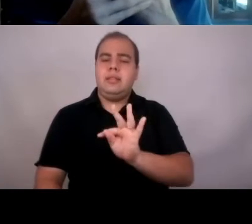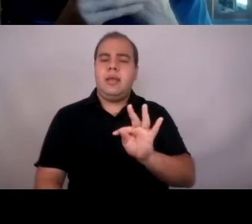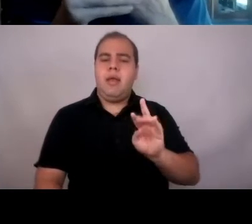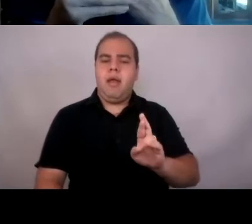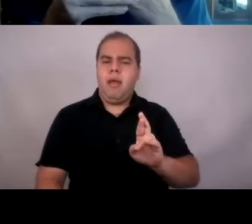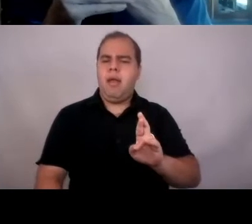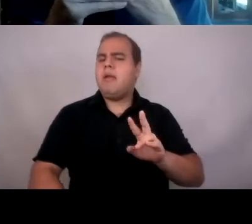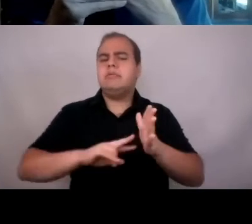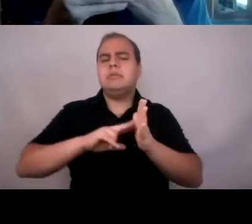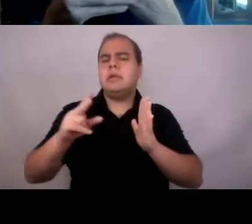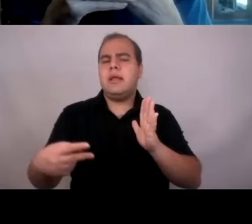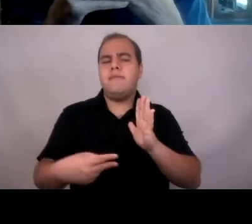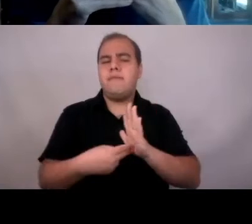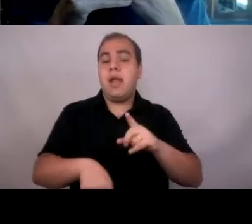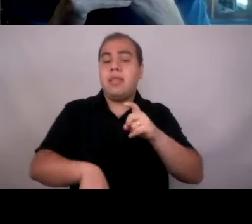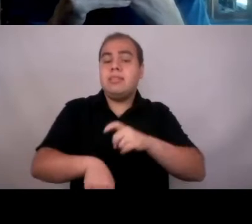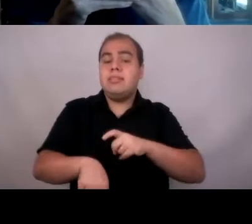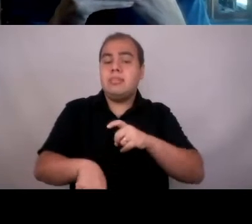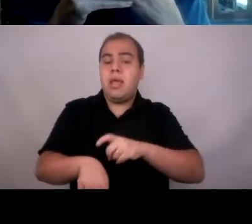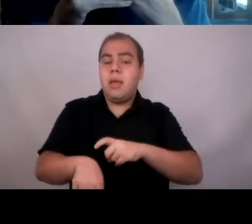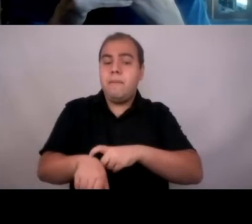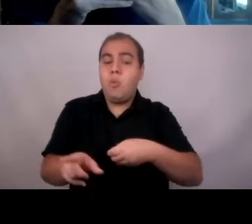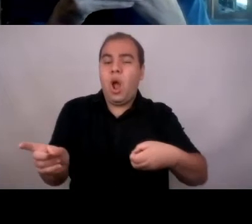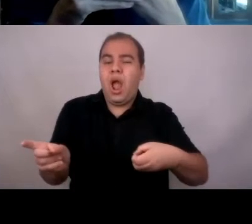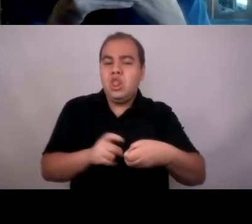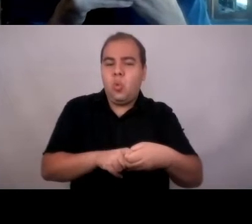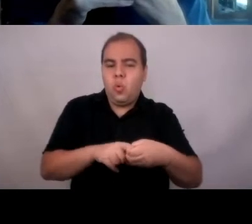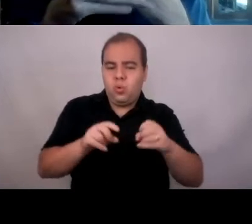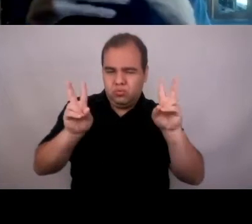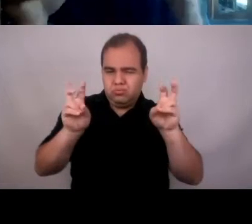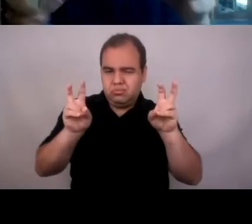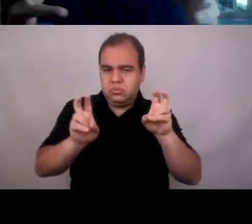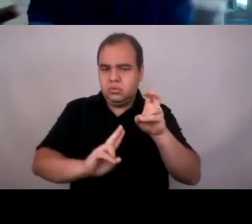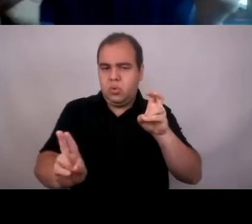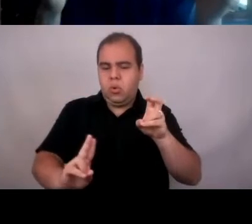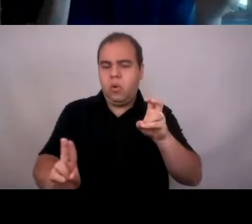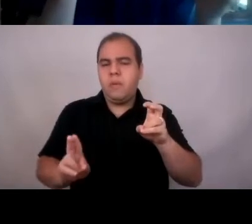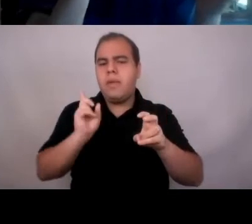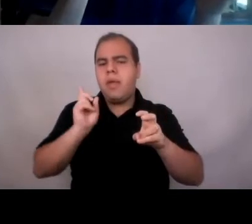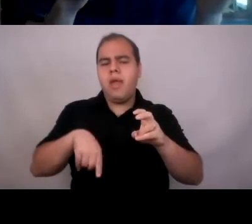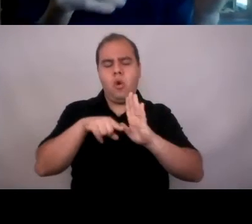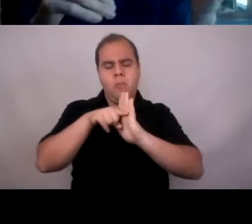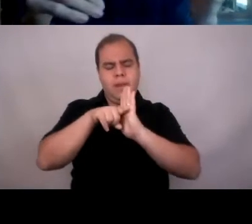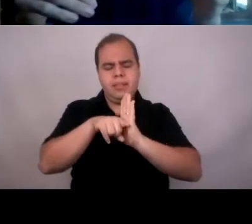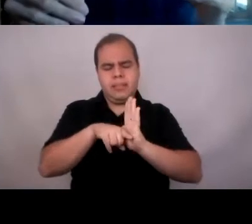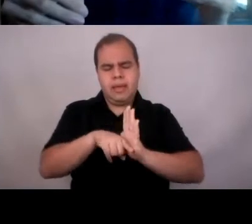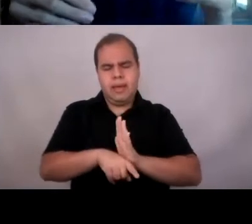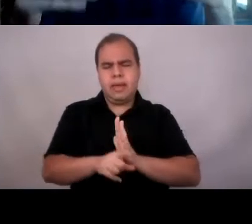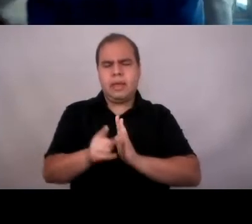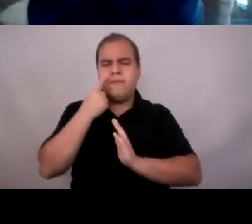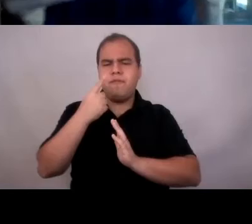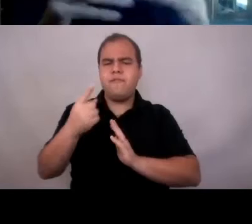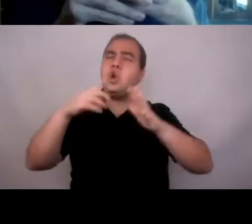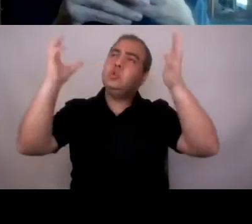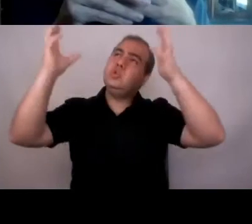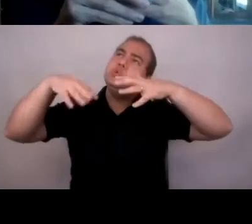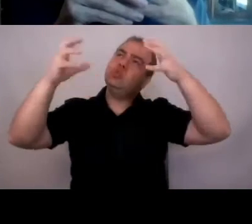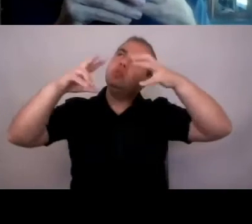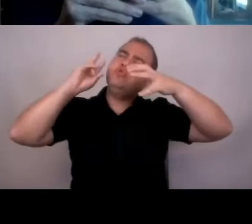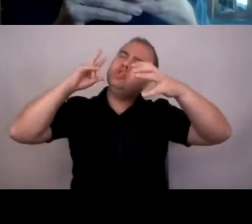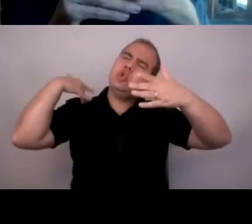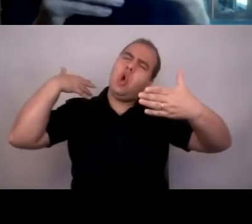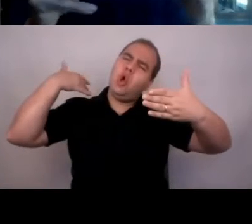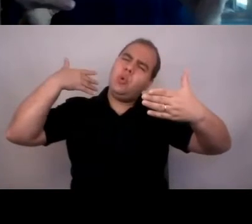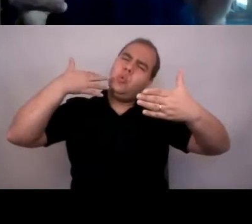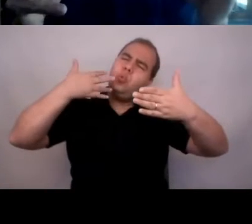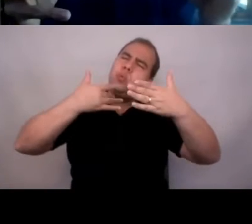retorno, tempo de recorrência. Isso é uma análise estatística que é feita a partir de dados de chuvas históricos, em